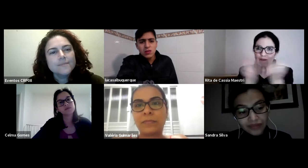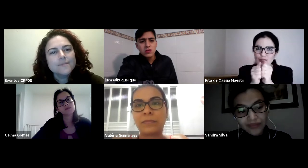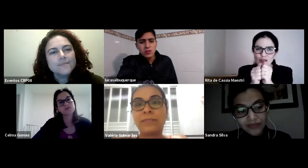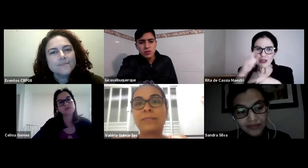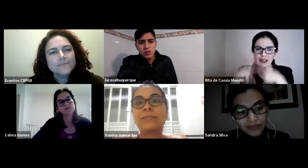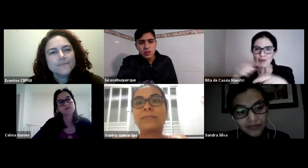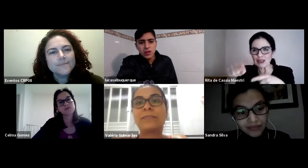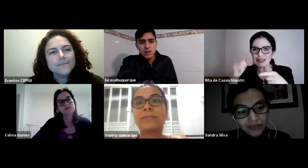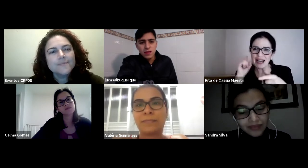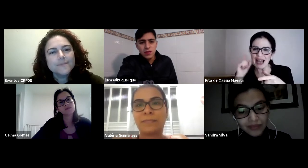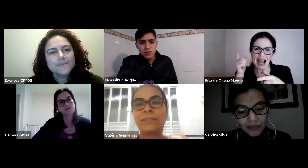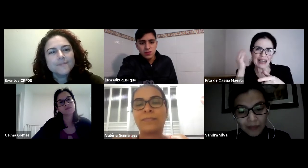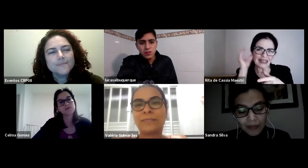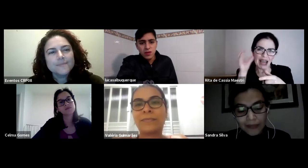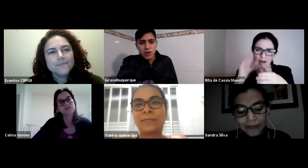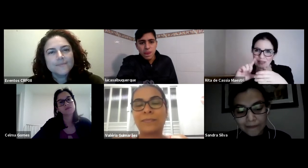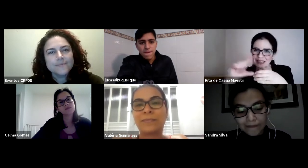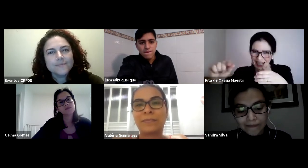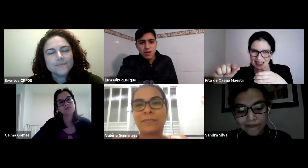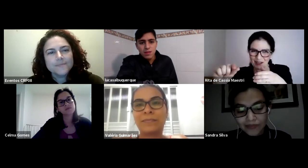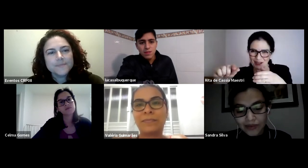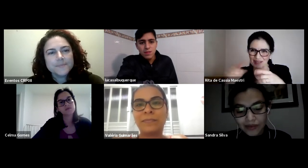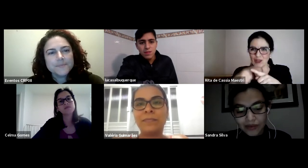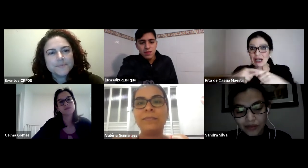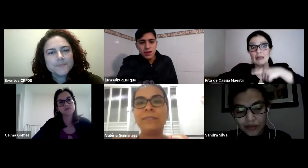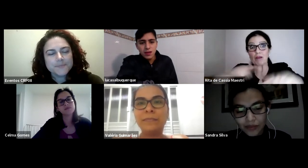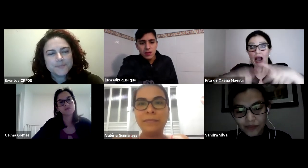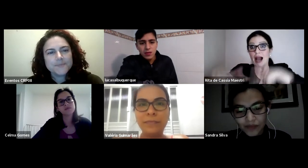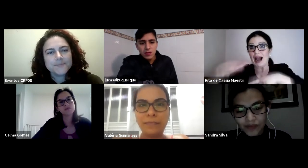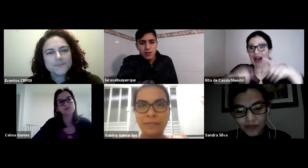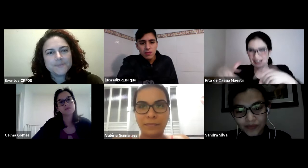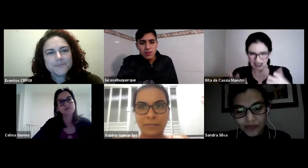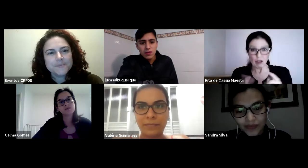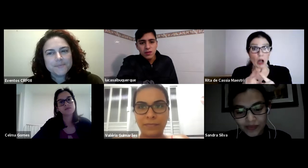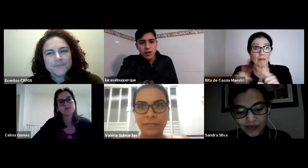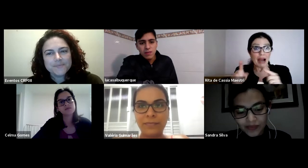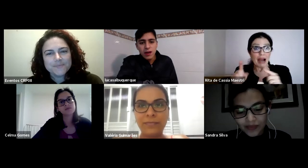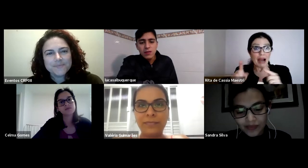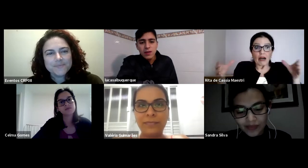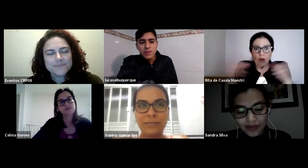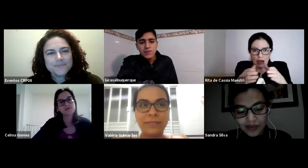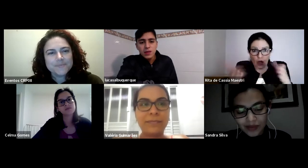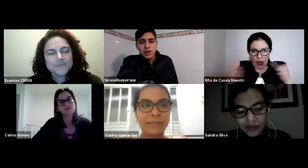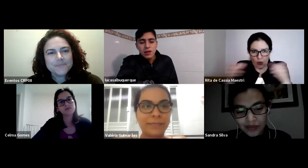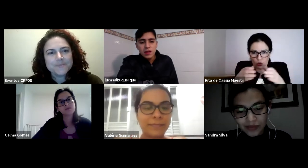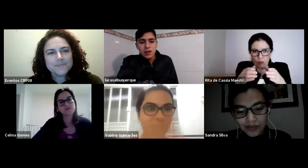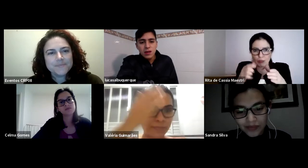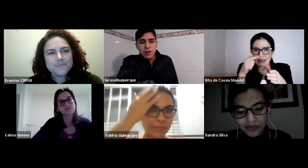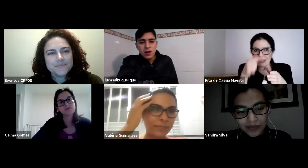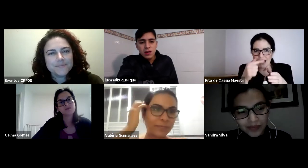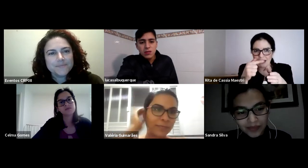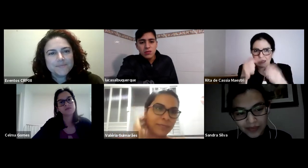12 surdos, né, a Selma estava junto. Depois a Selma saiu por conta do trabalho, né,